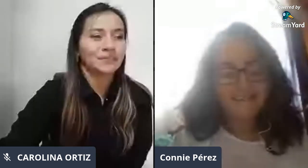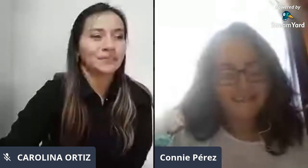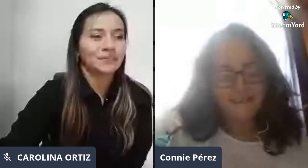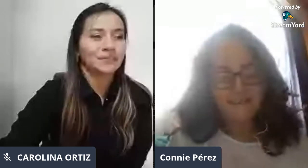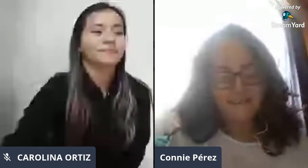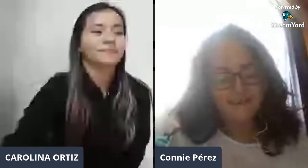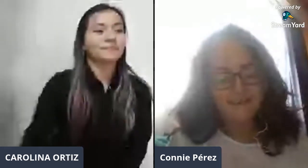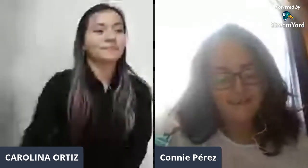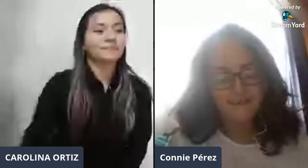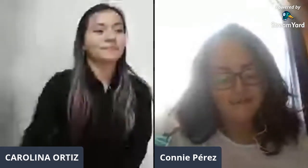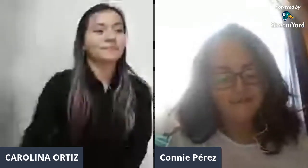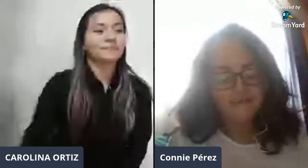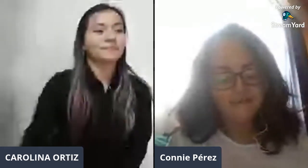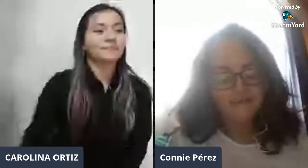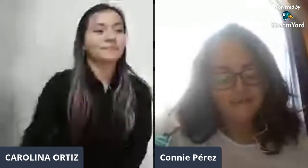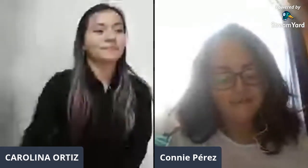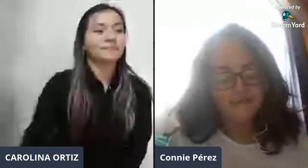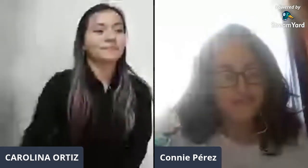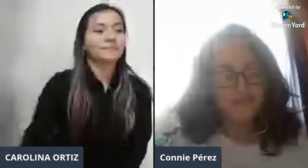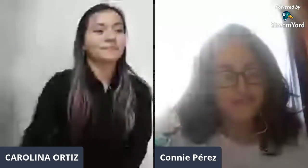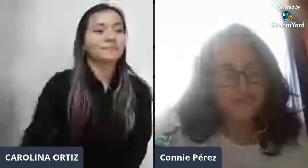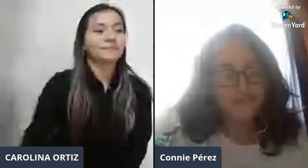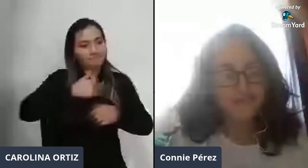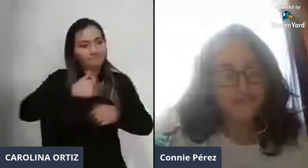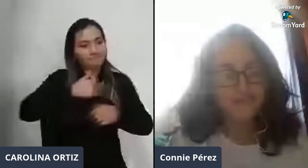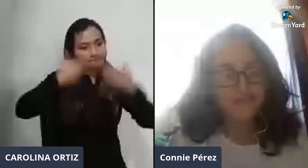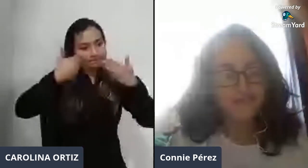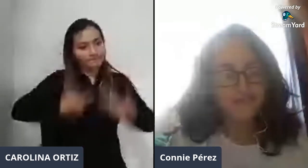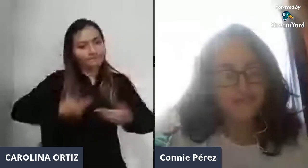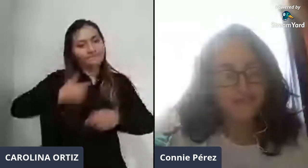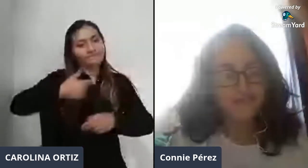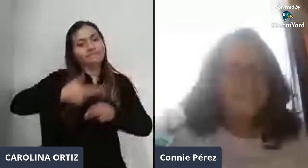Buenas tardes. Mi nombre es